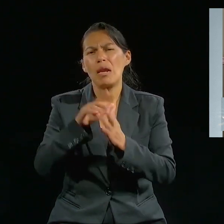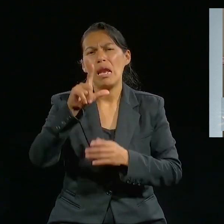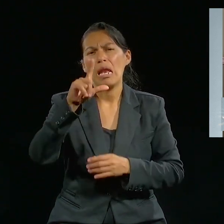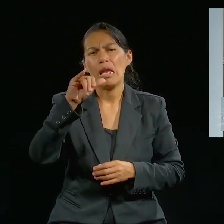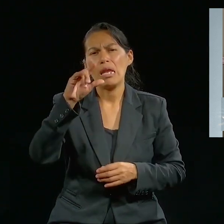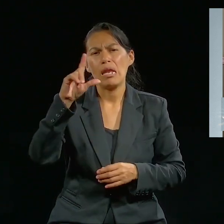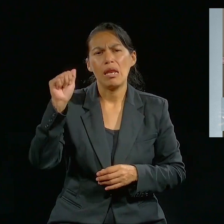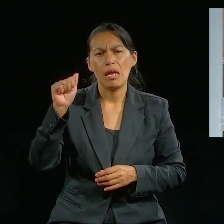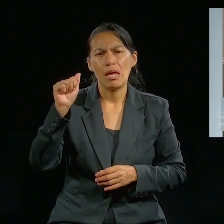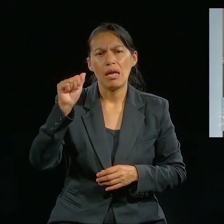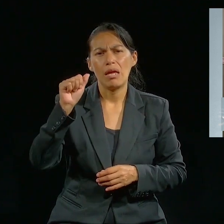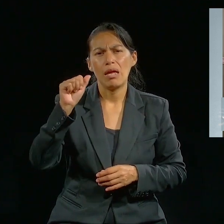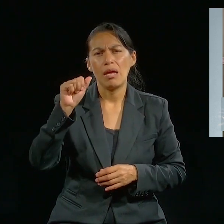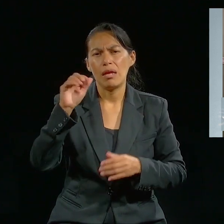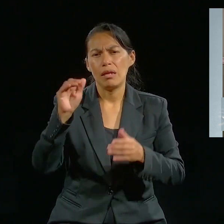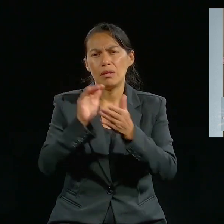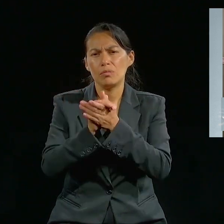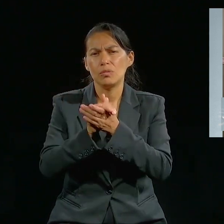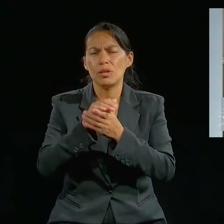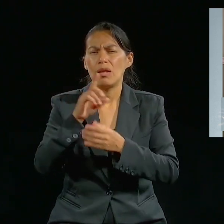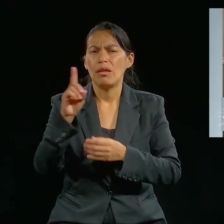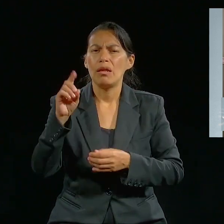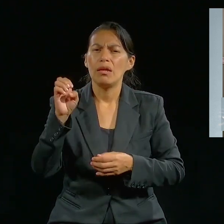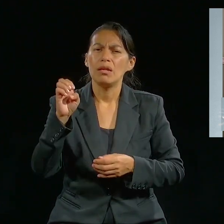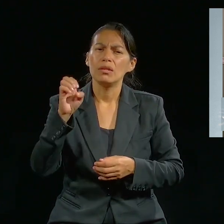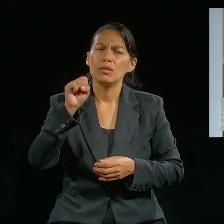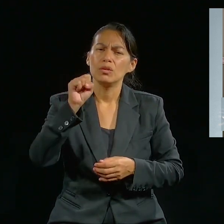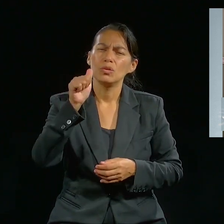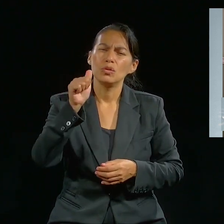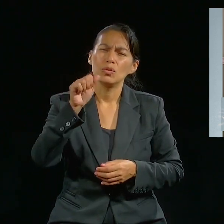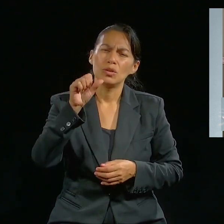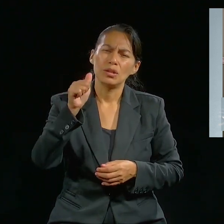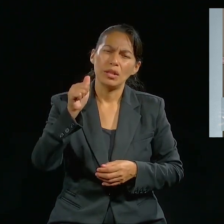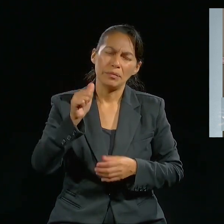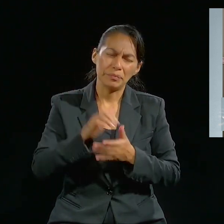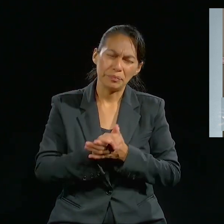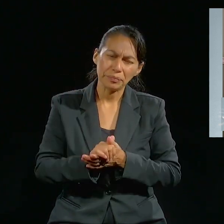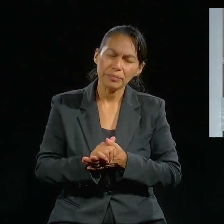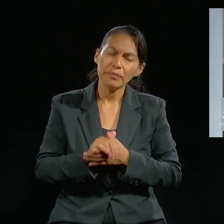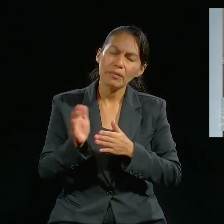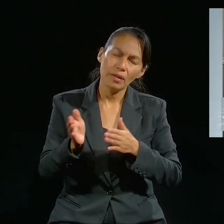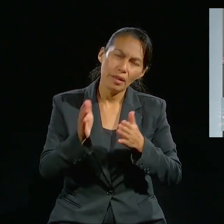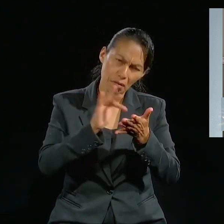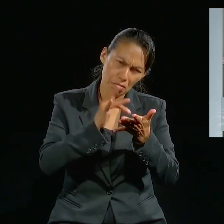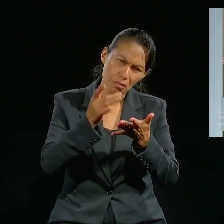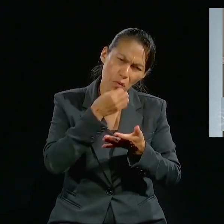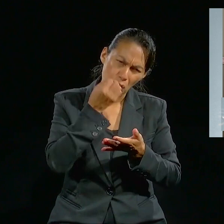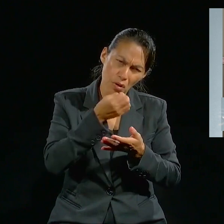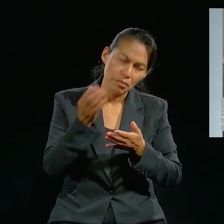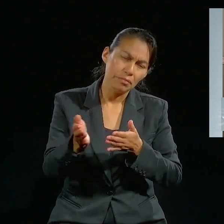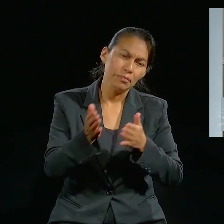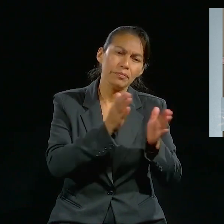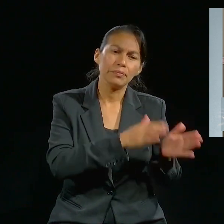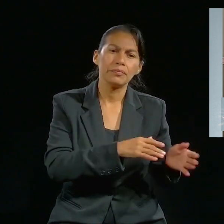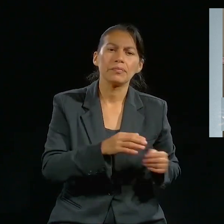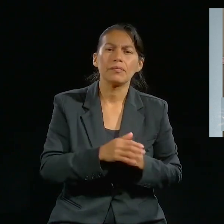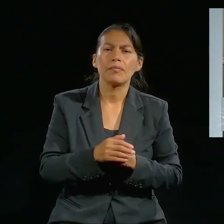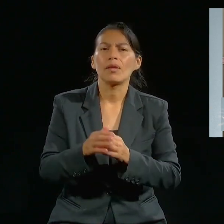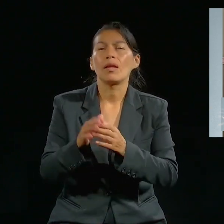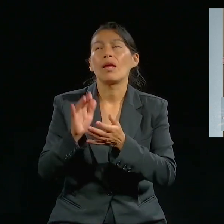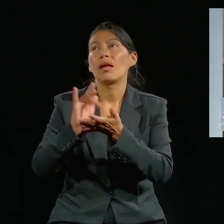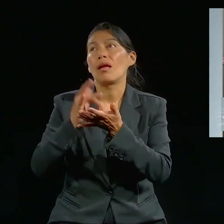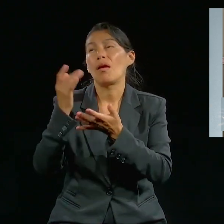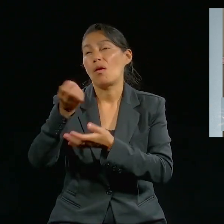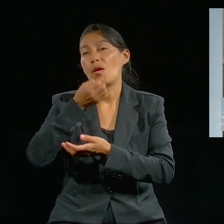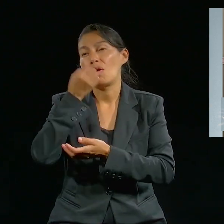por tu mami Reina Gutiérrez gracias por la oración por mí y por por